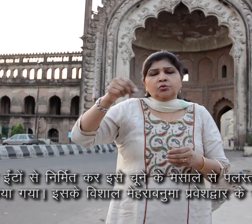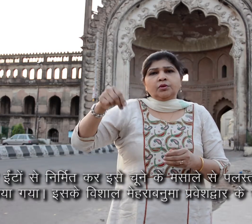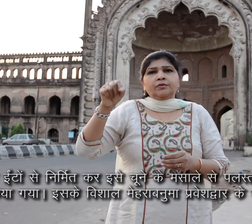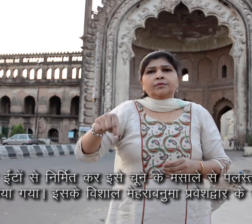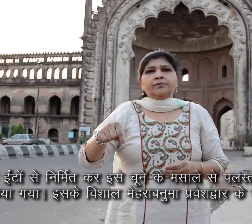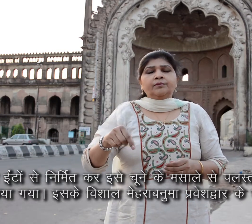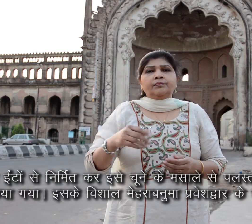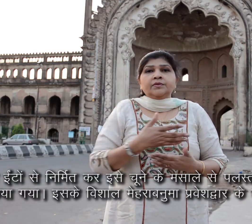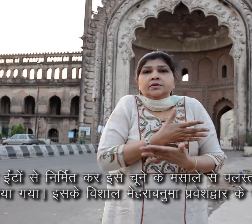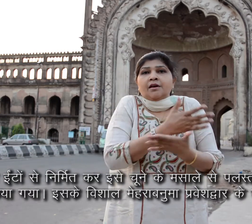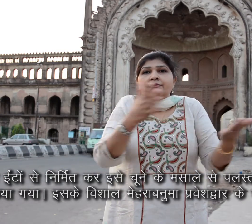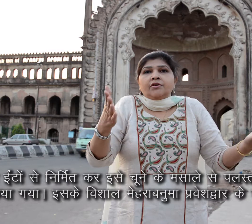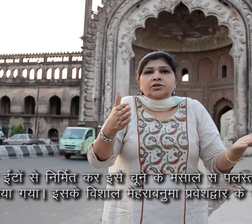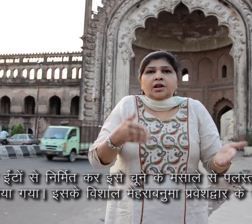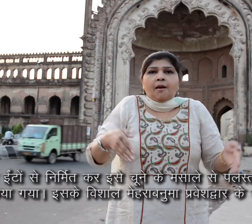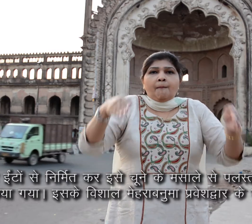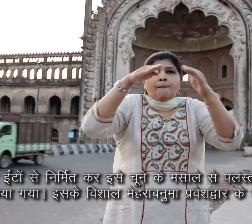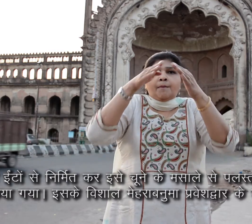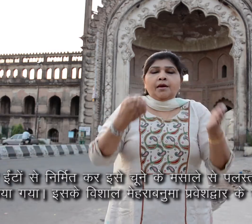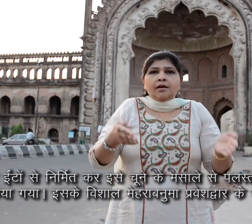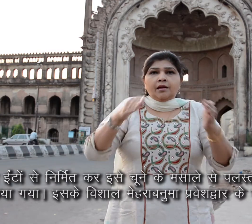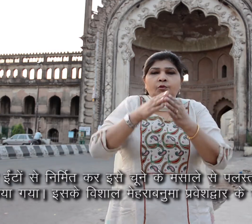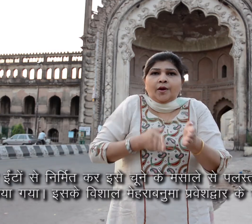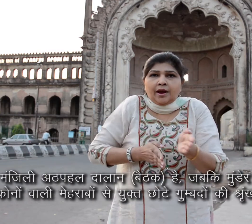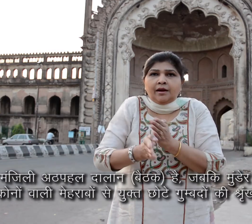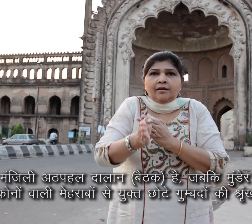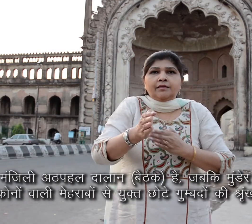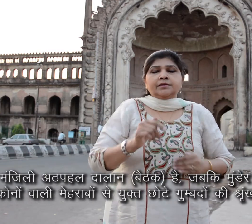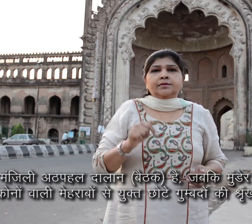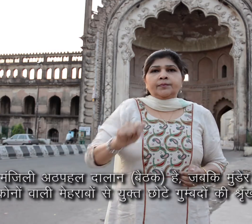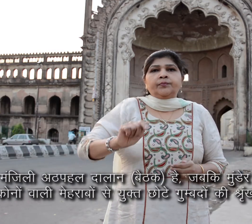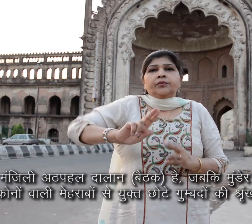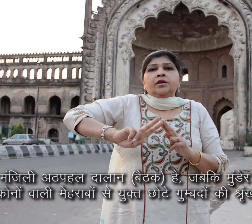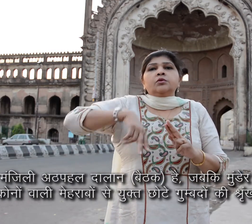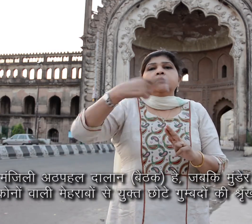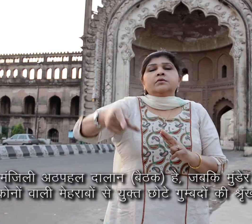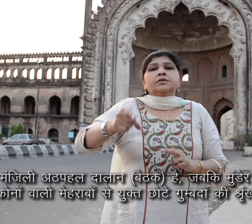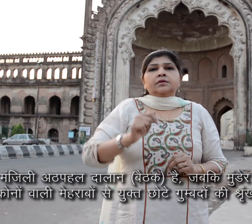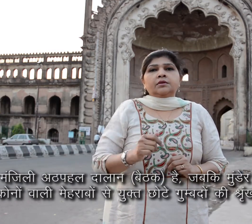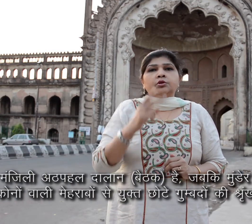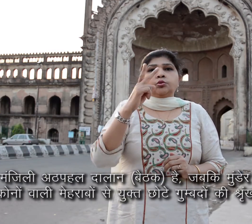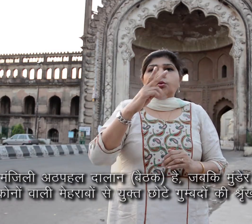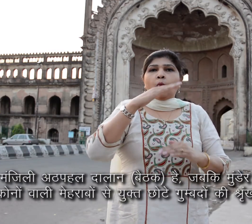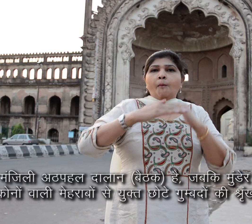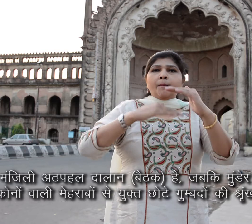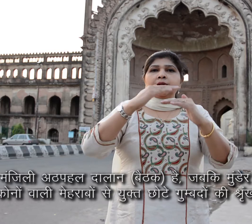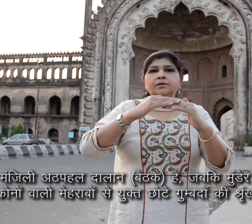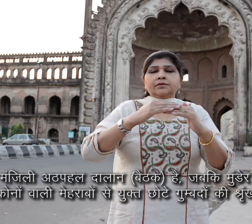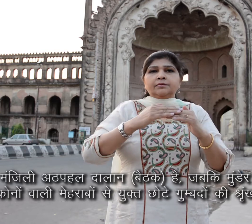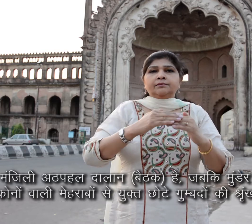इसके विशाल मेहराबनुमा प्रवेश द्वार के दूसरी तरफ 2 मंजिली अटपहल दालान या बैठक है,